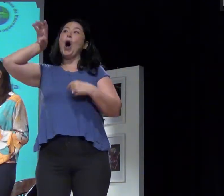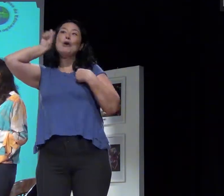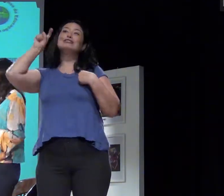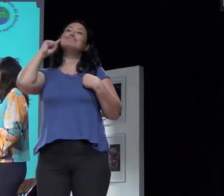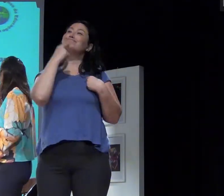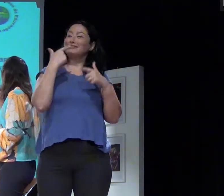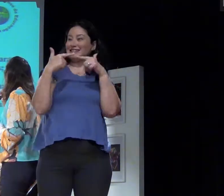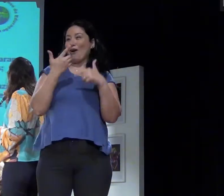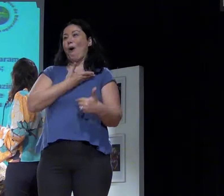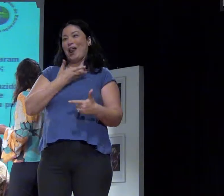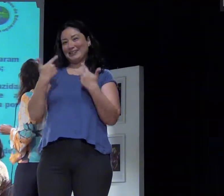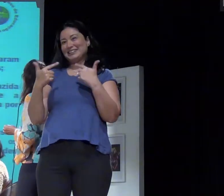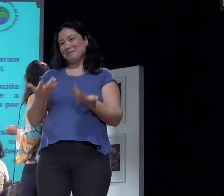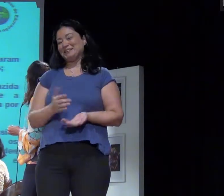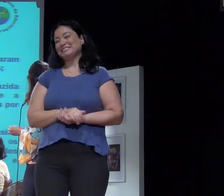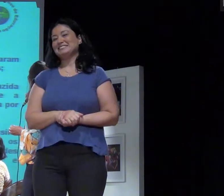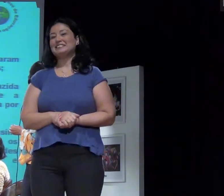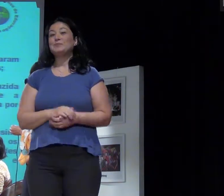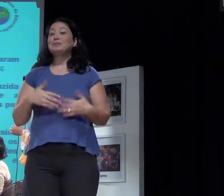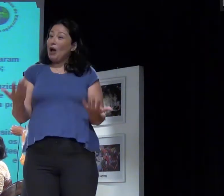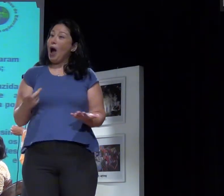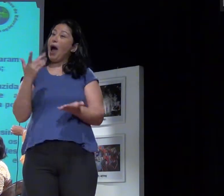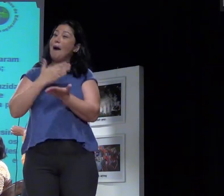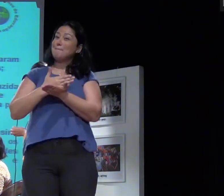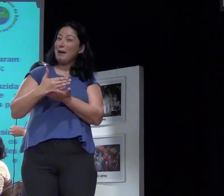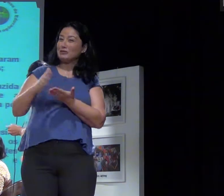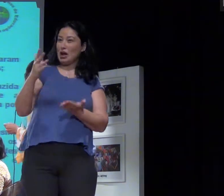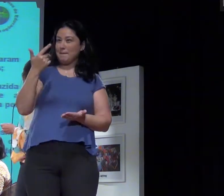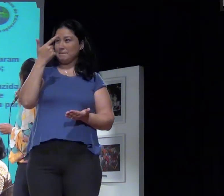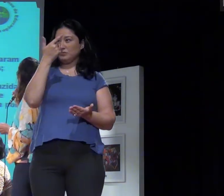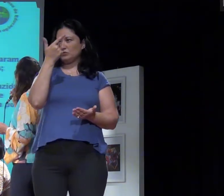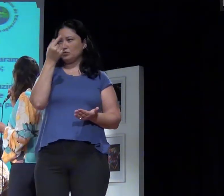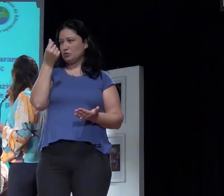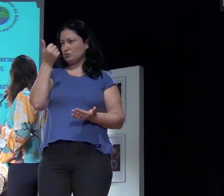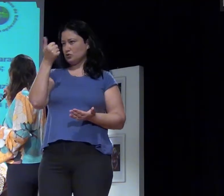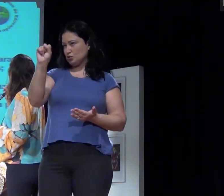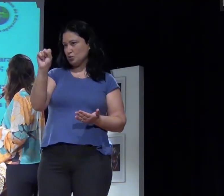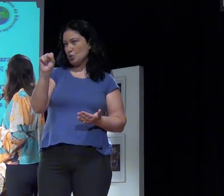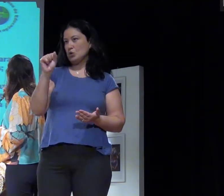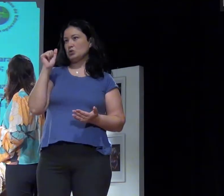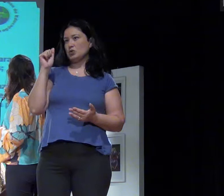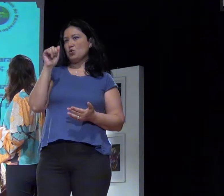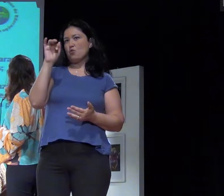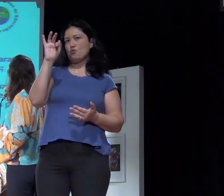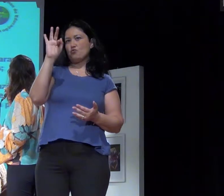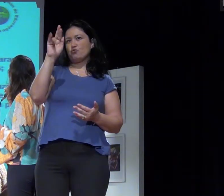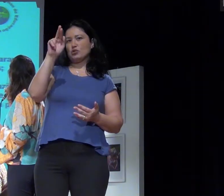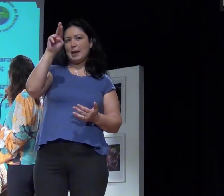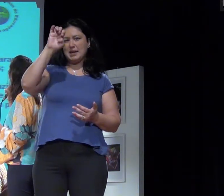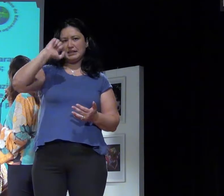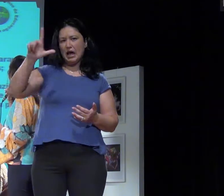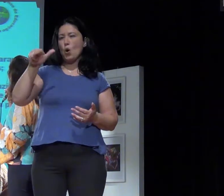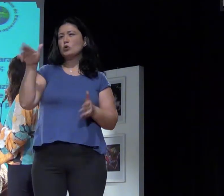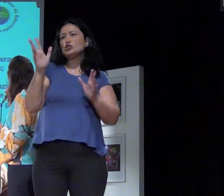Então, a partir de 2018, No ensino fundamental, já será contemplado